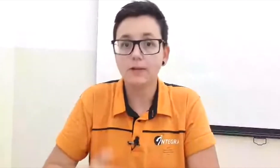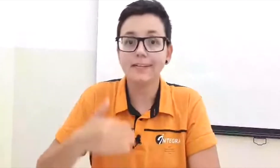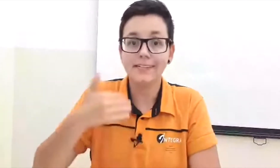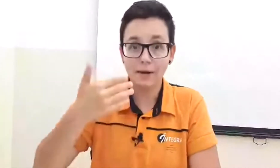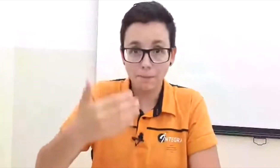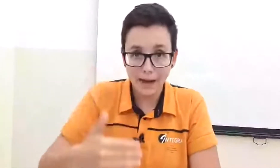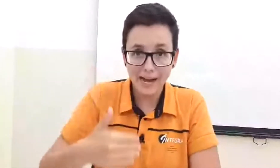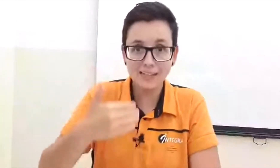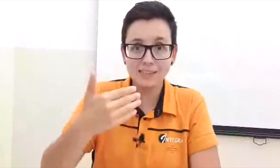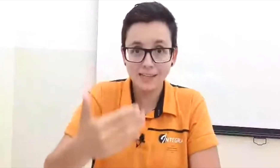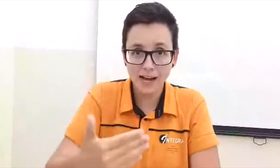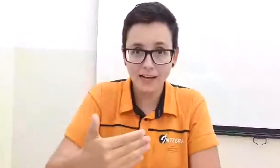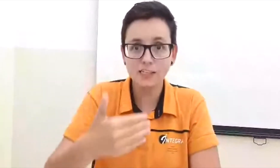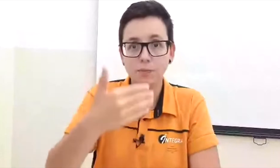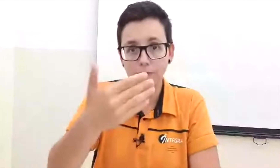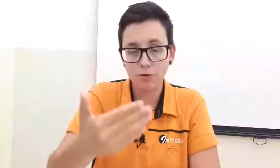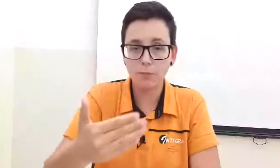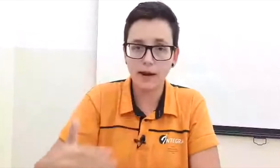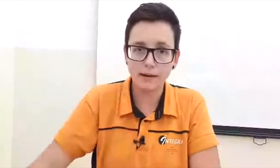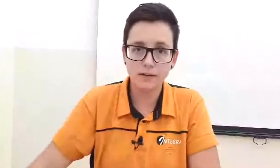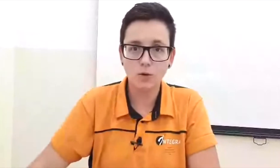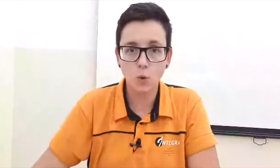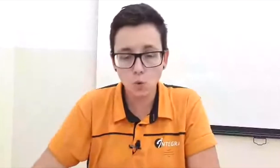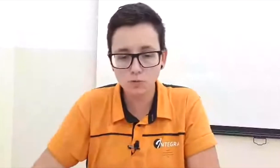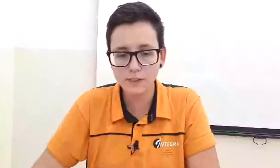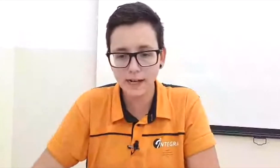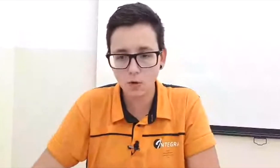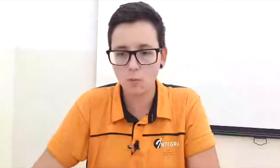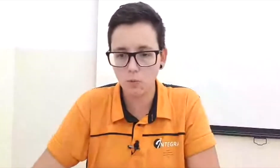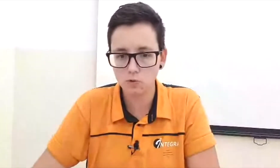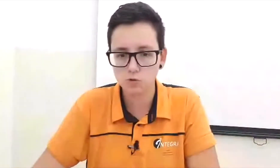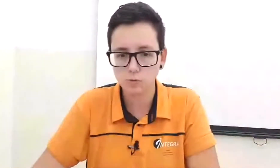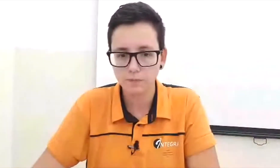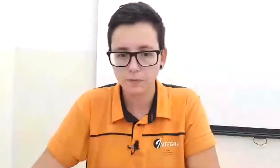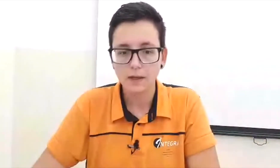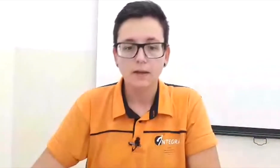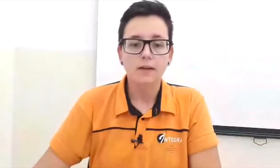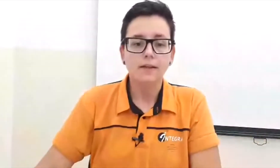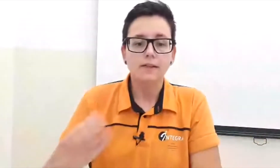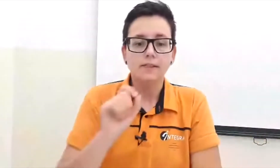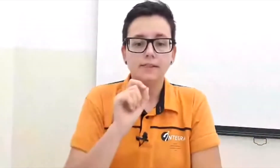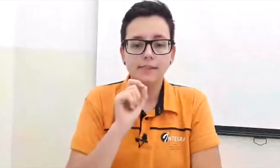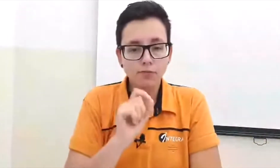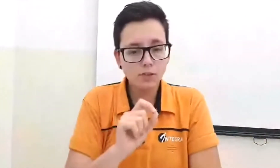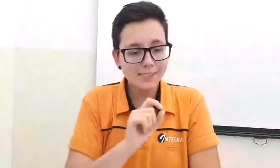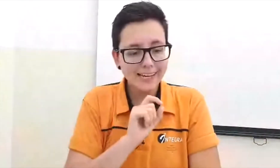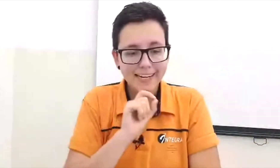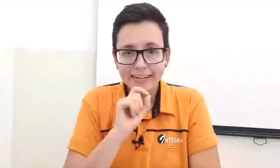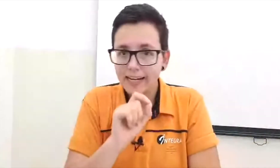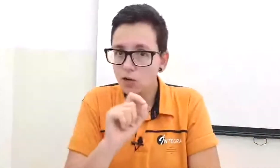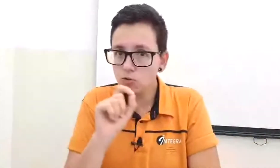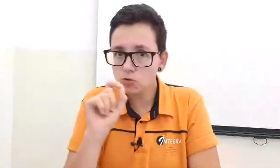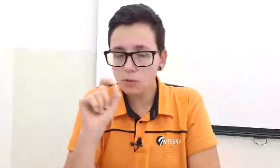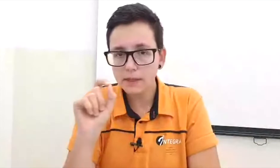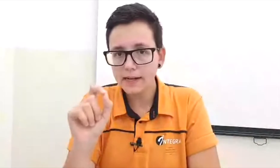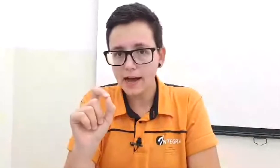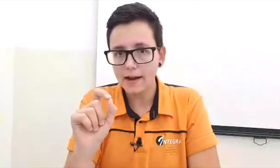Podem ter mais sinais para formar um sinal composto. Se você não